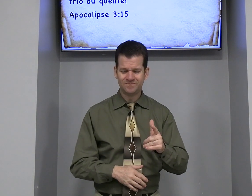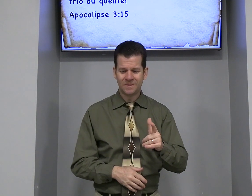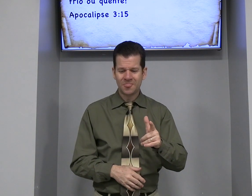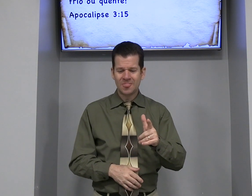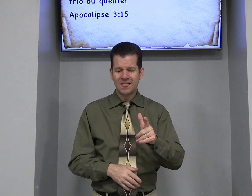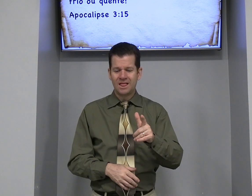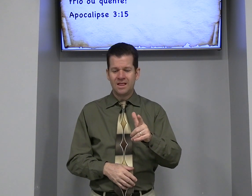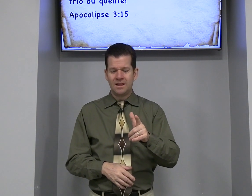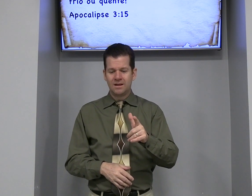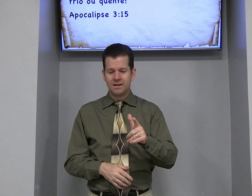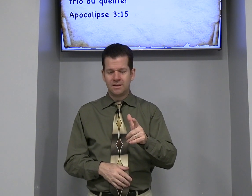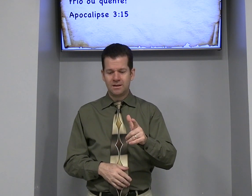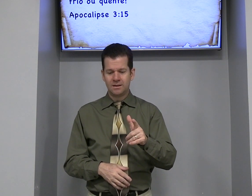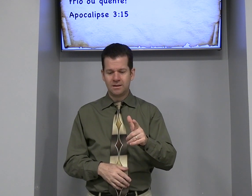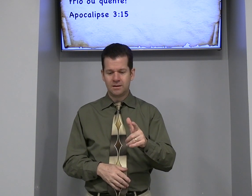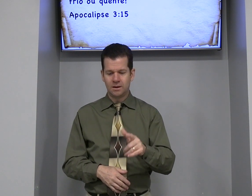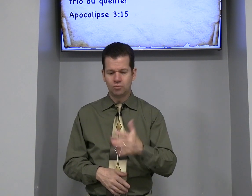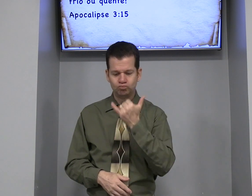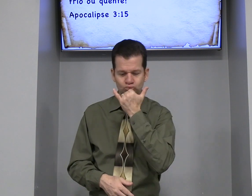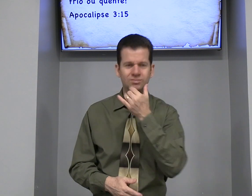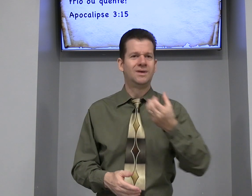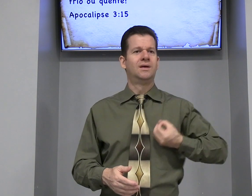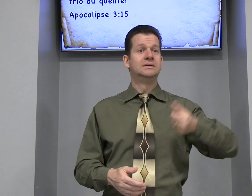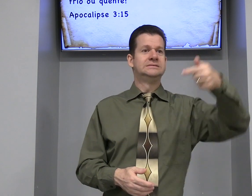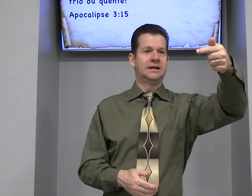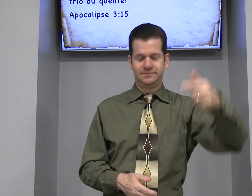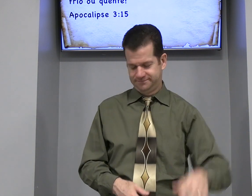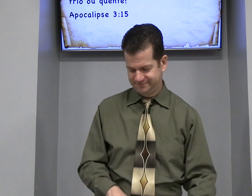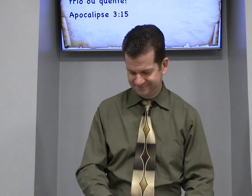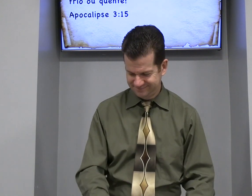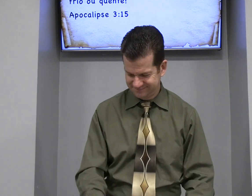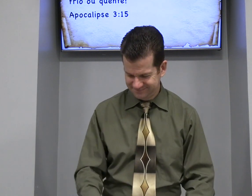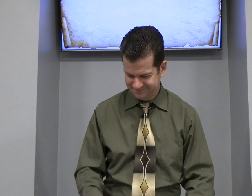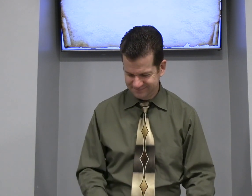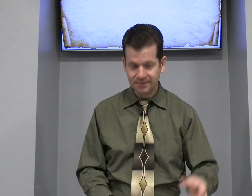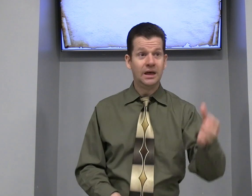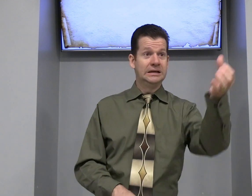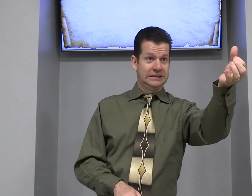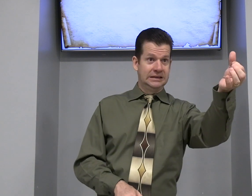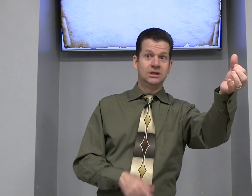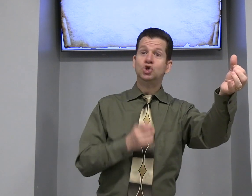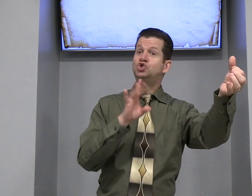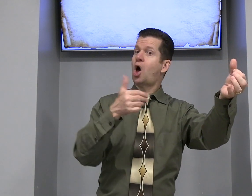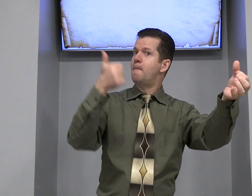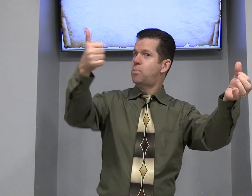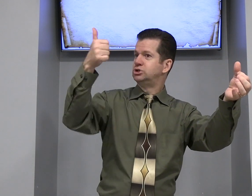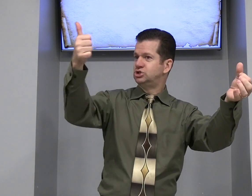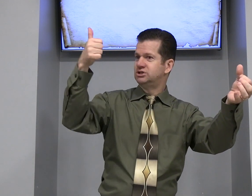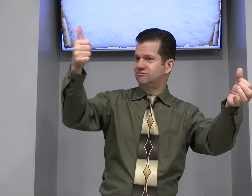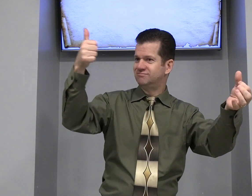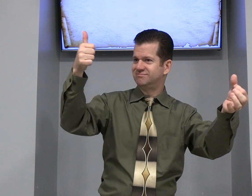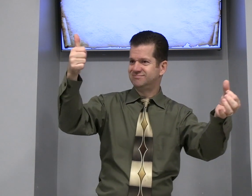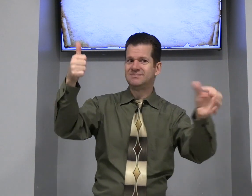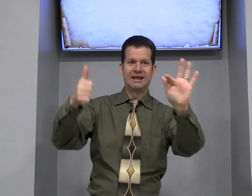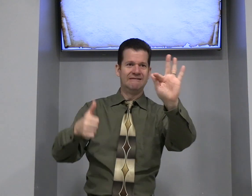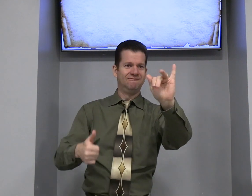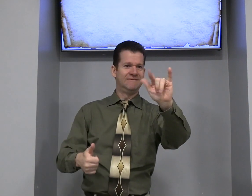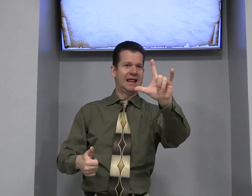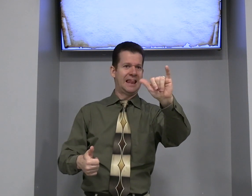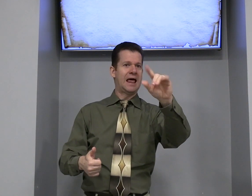Eu conheço a igreja Laodiceia. Conheço A sexta igreja era